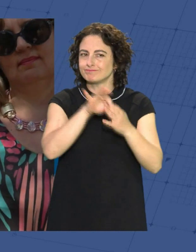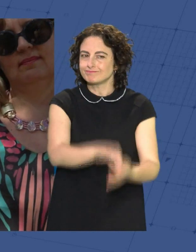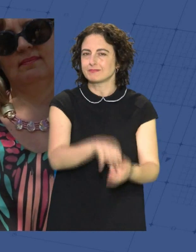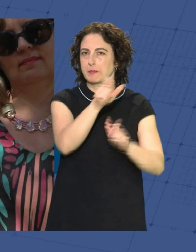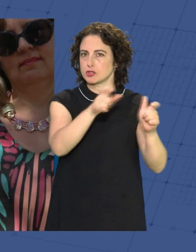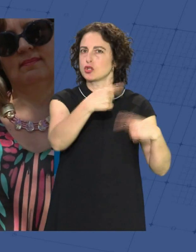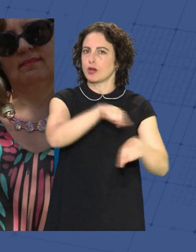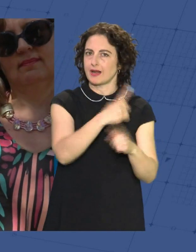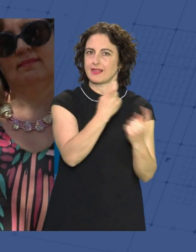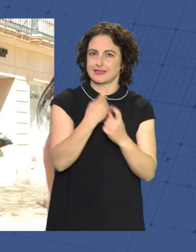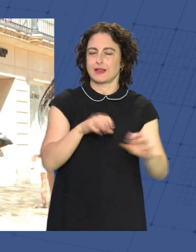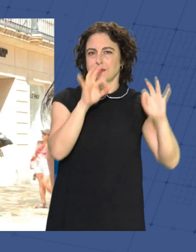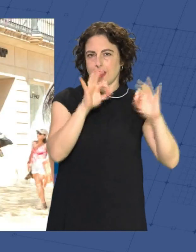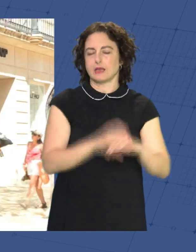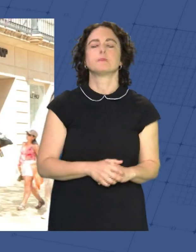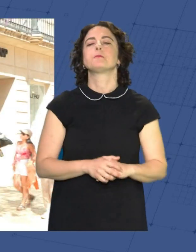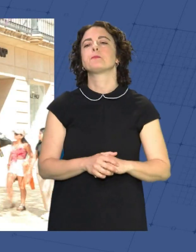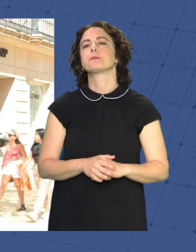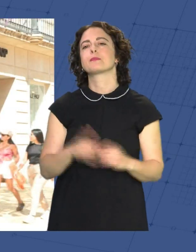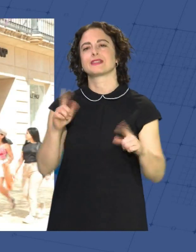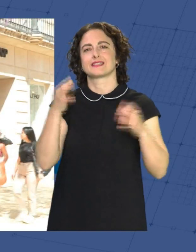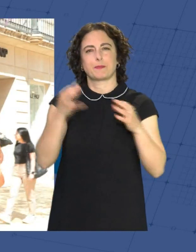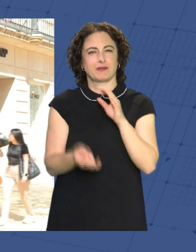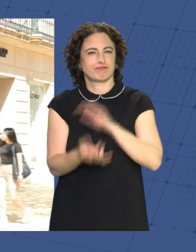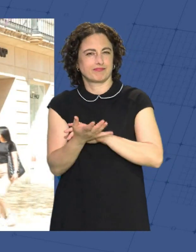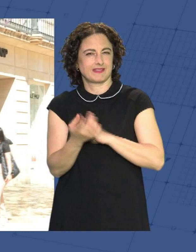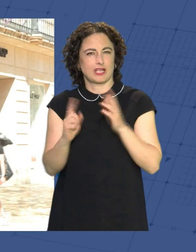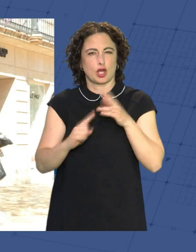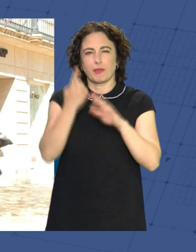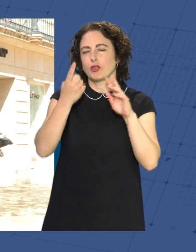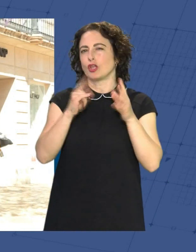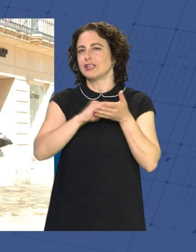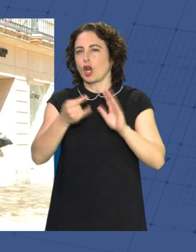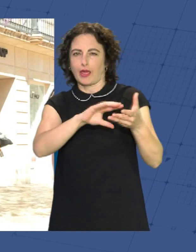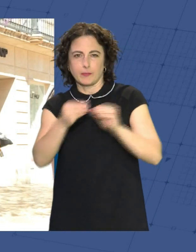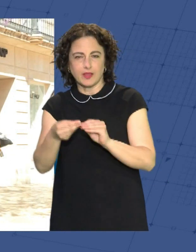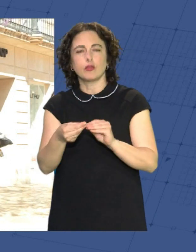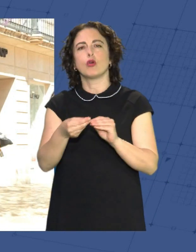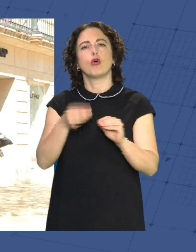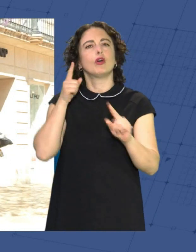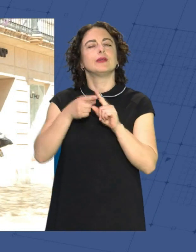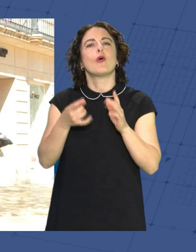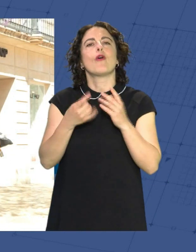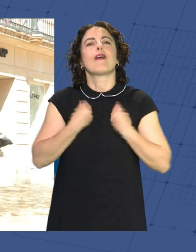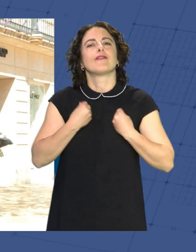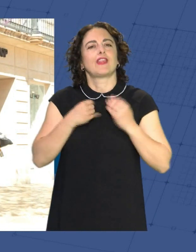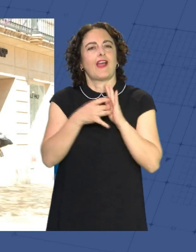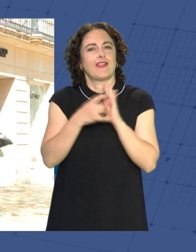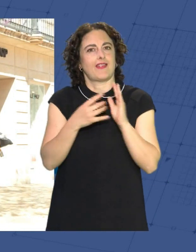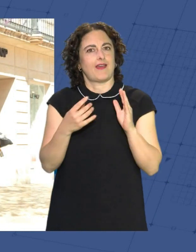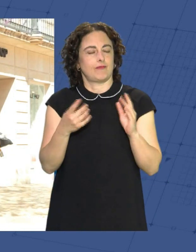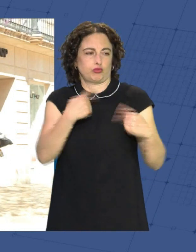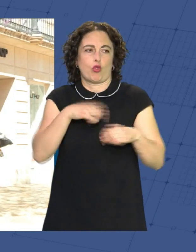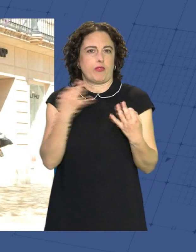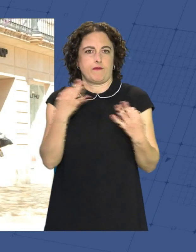personas que tienen necesidades especiales. Siempre innovando con adaptaciones tecnológicas para mejorar esa calidad de vida que todos tenemos que tener